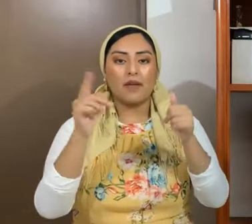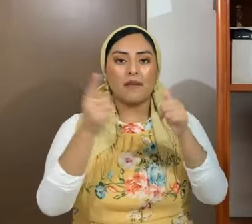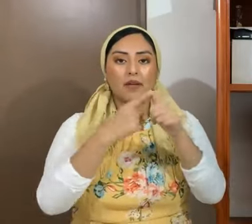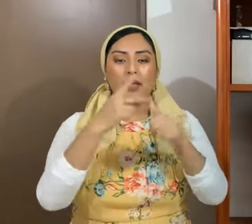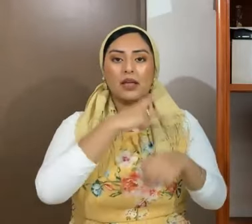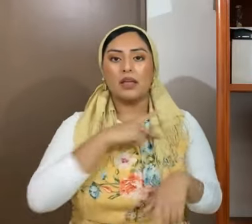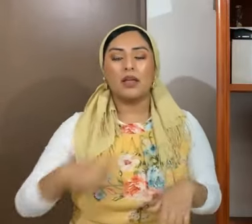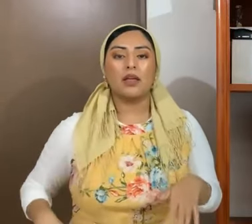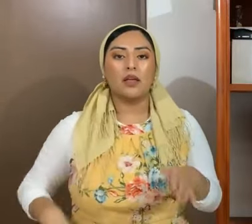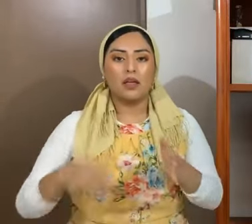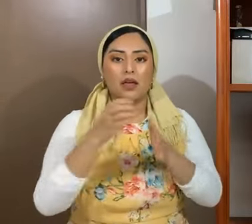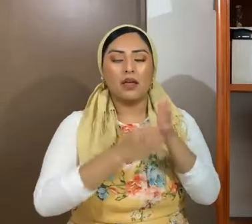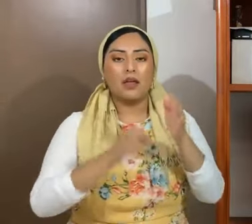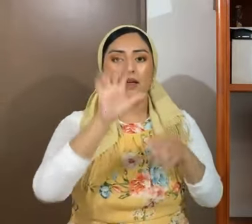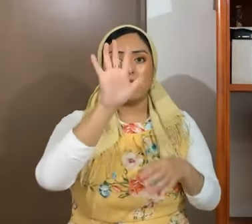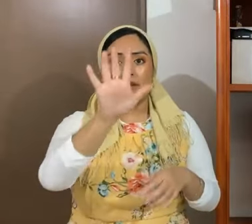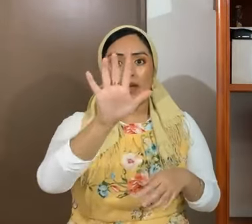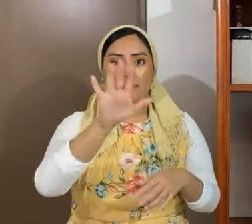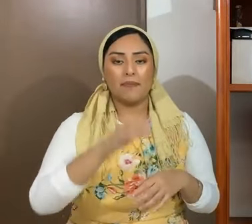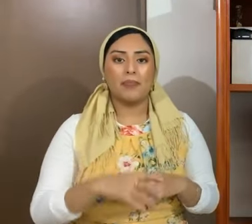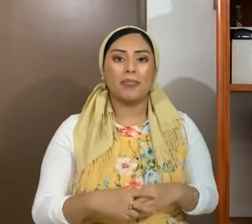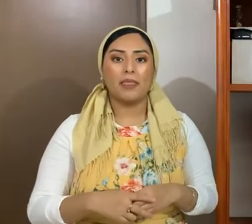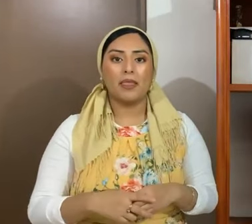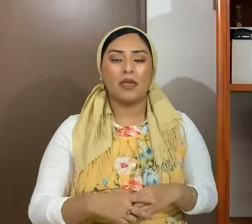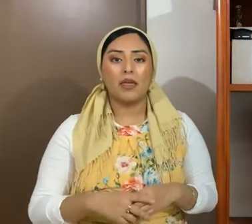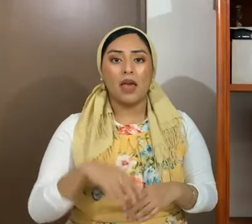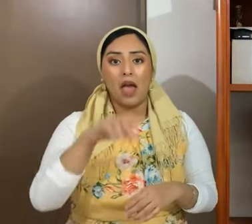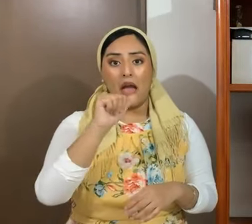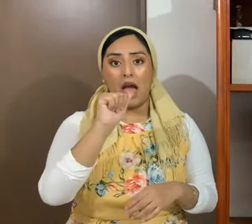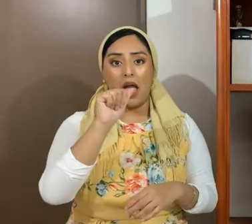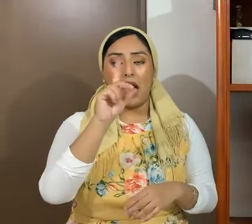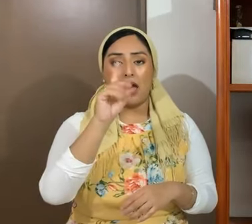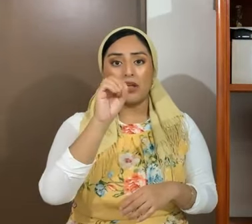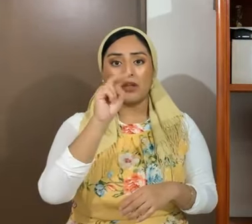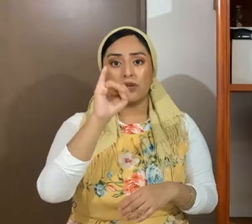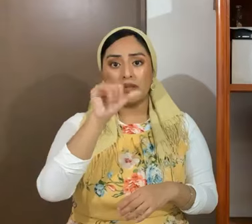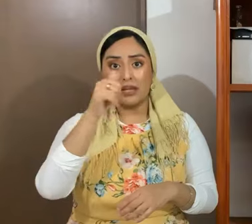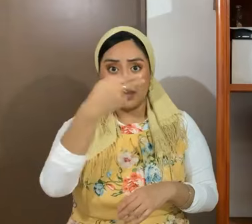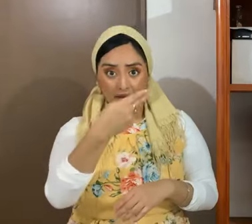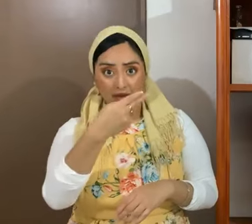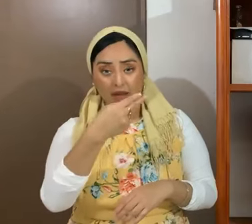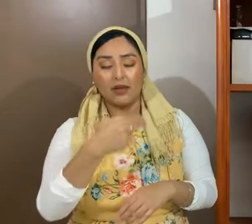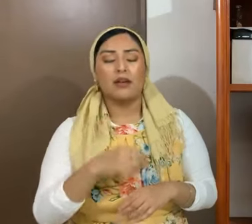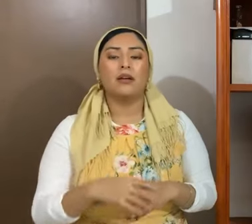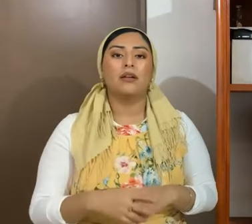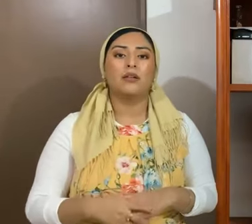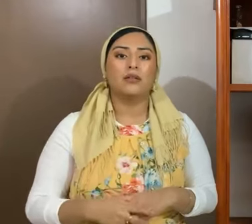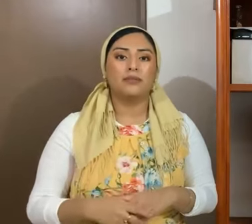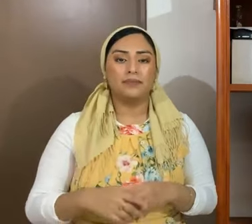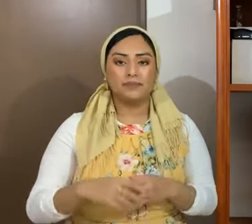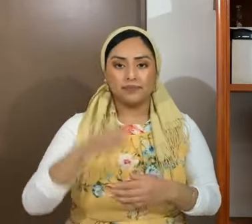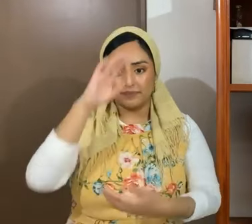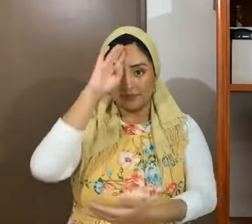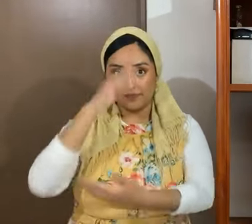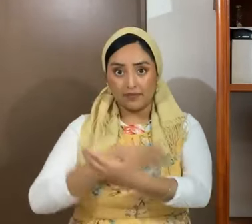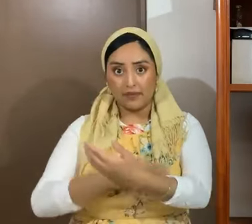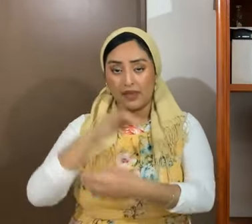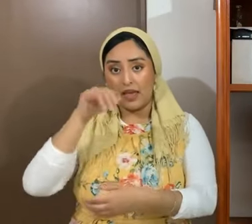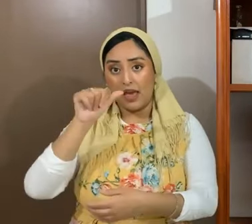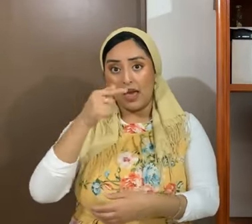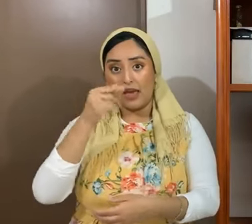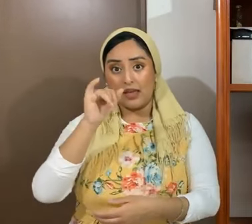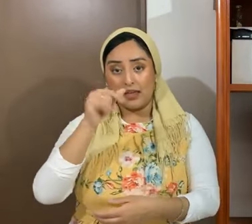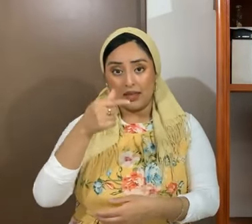de Reyes, capítulo 5. Entonces Adonías, hijo de Hagit, puede subrayarlo, ya lo tengo subrayado,